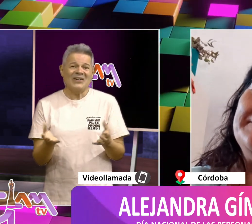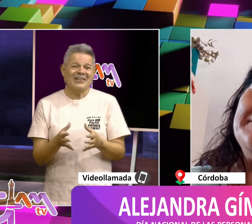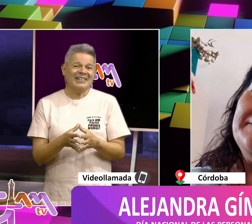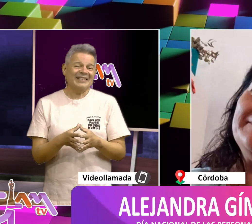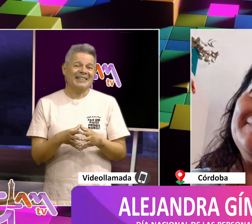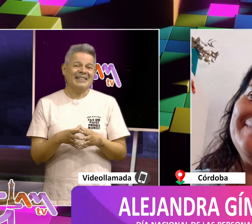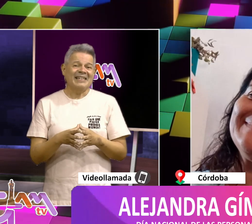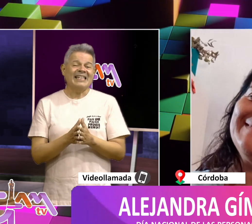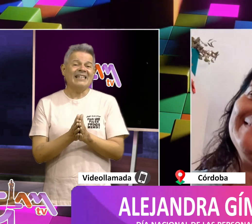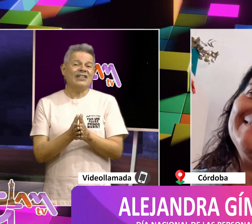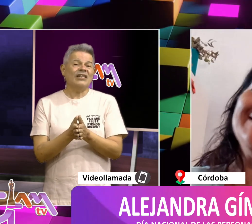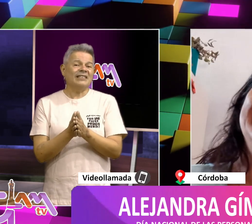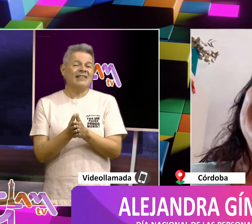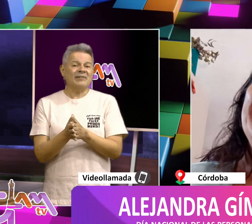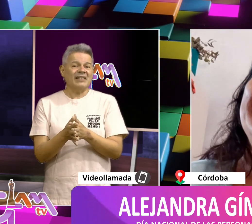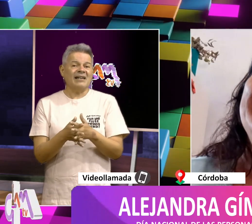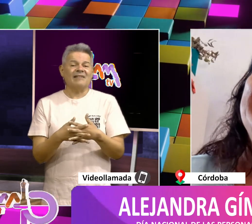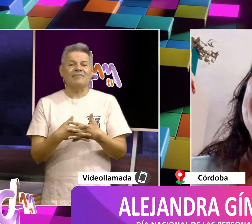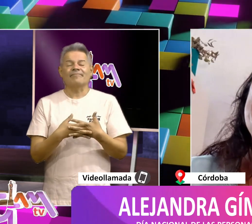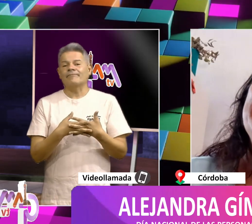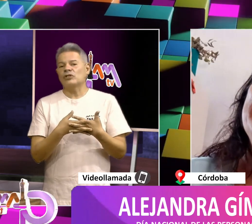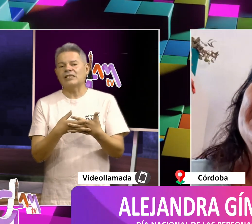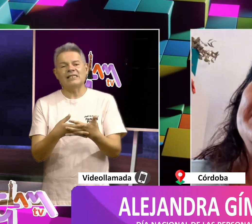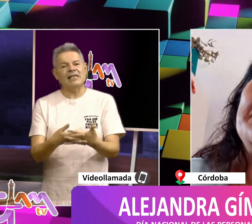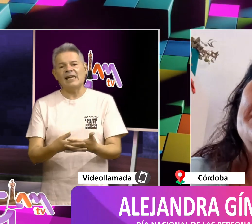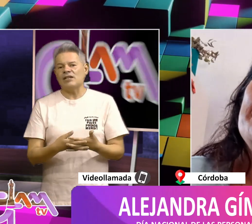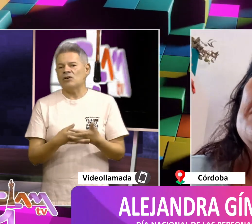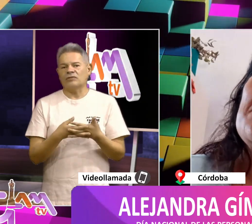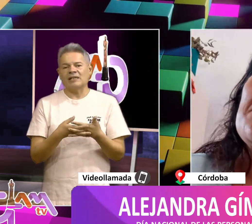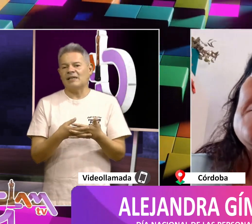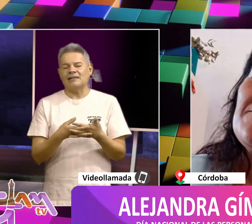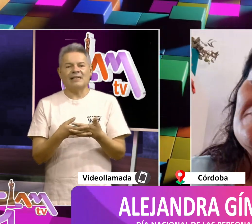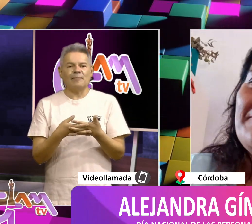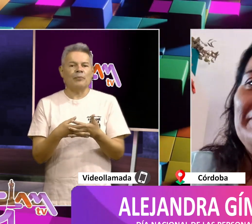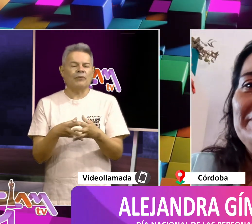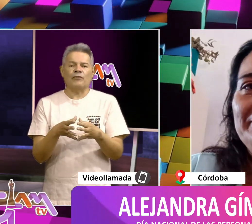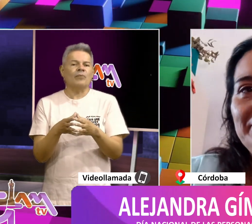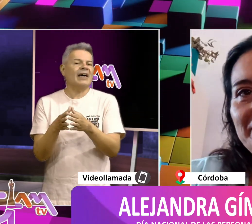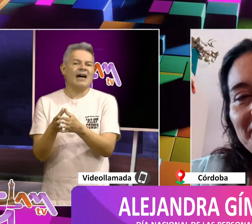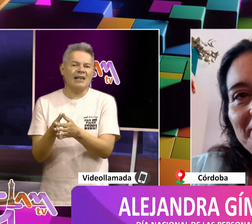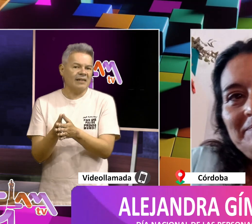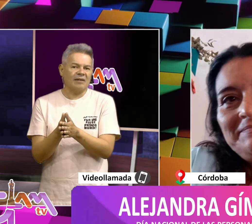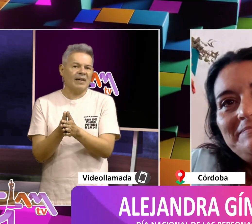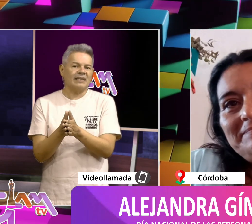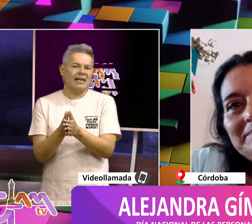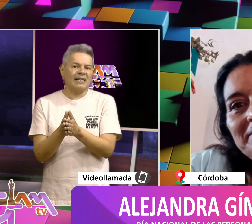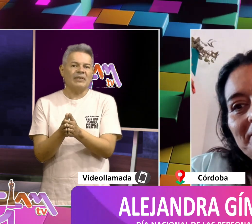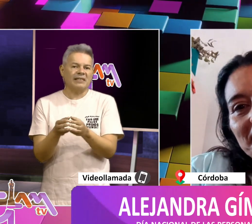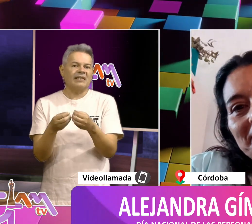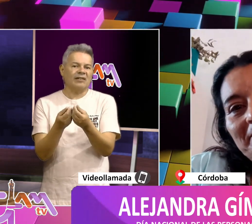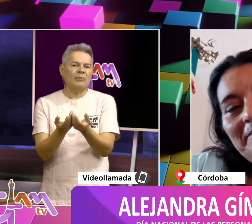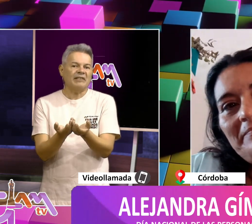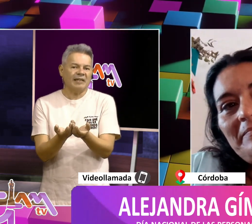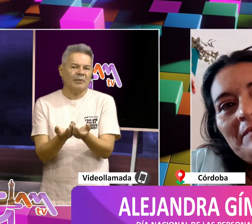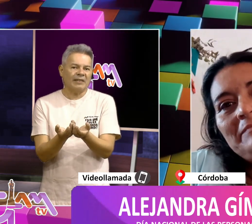que no, y ahí creo que ya debería no sé si ley o tener ya, formar a alguien que vaya y haga lengua de